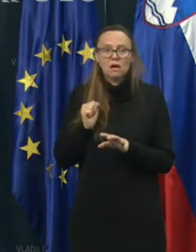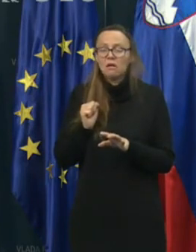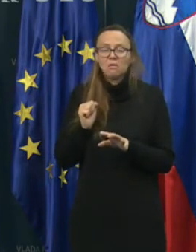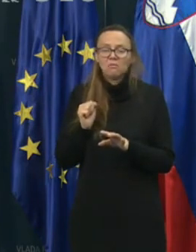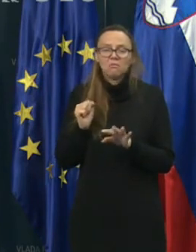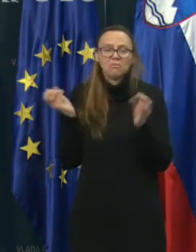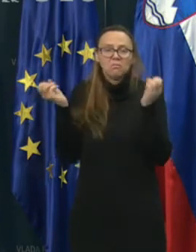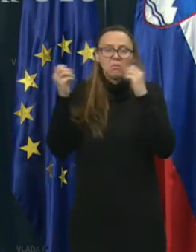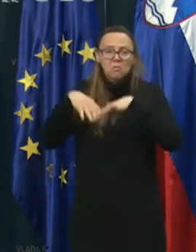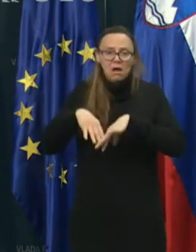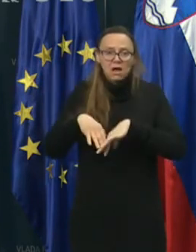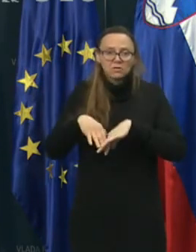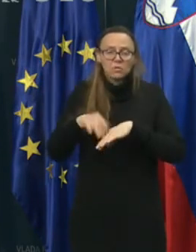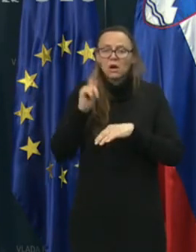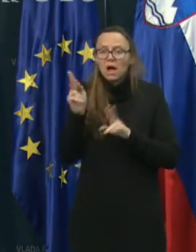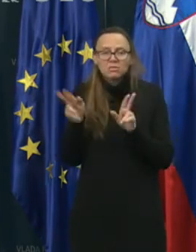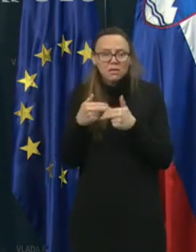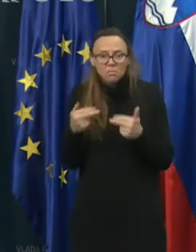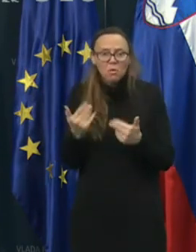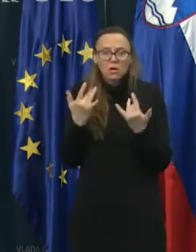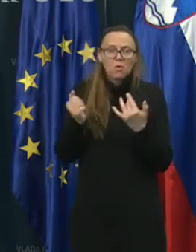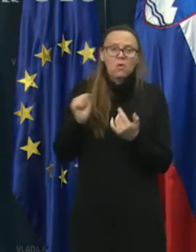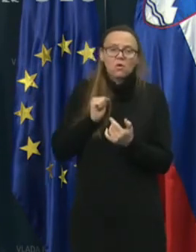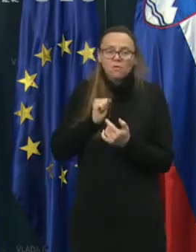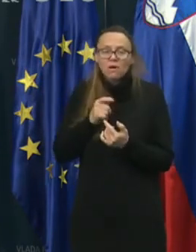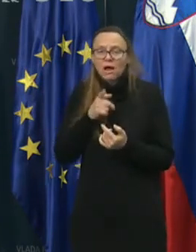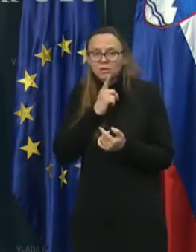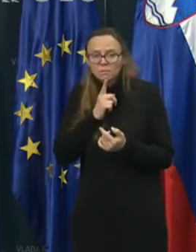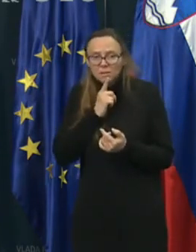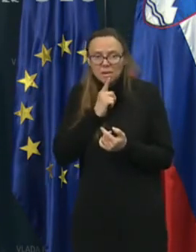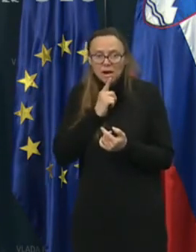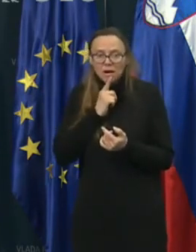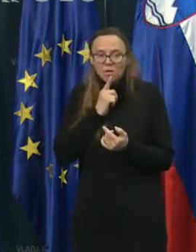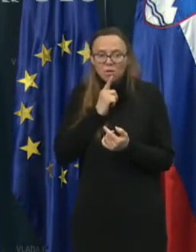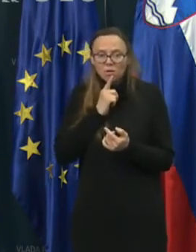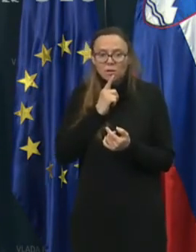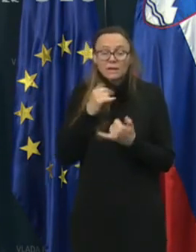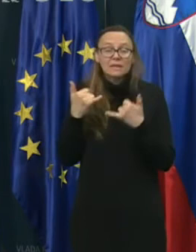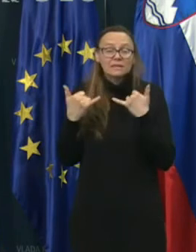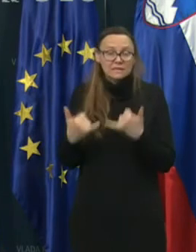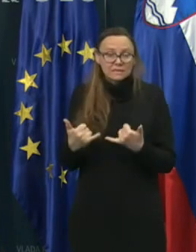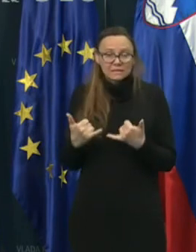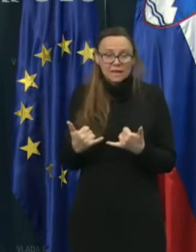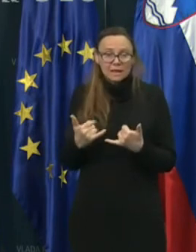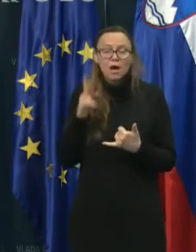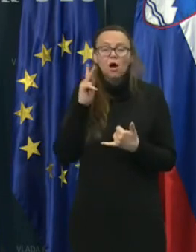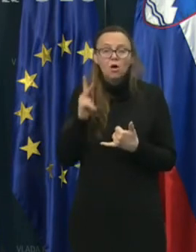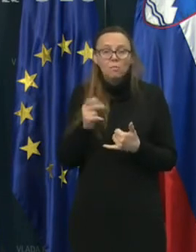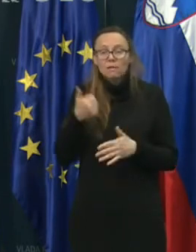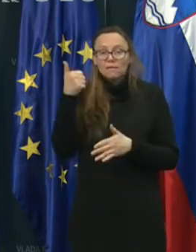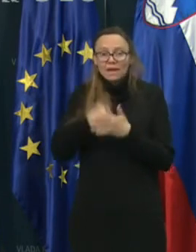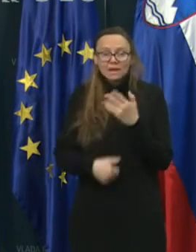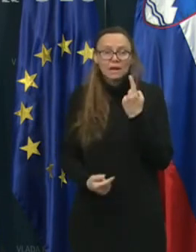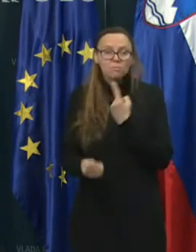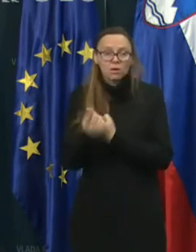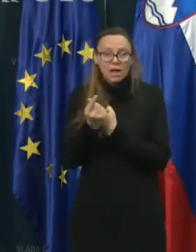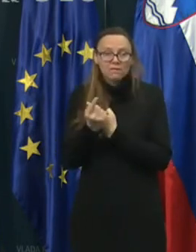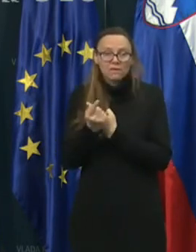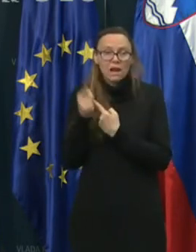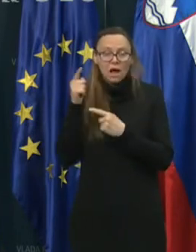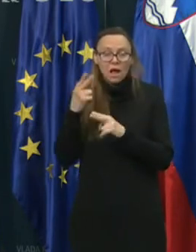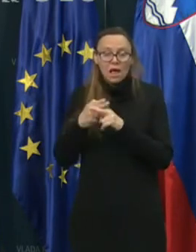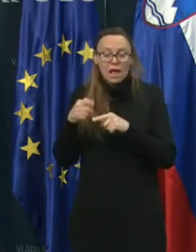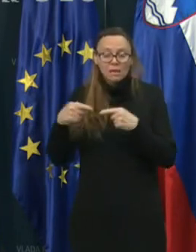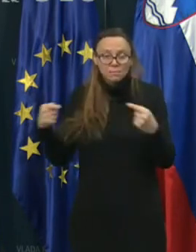kaj vse da more, kaj ne more, koliko vojakov jim primanjkuje. Zdaj, ko se pa nenadoma pojavlja tukaj